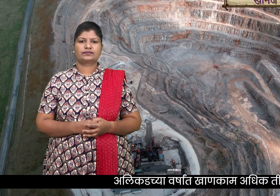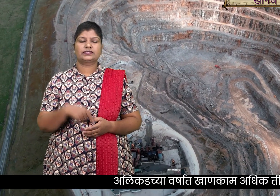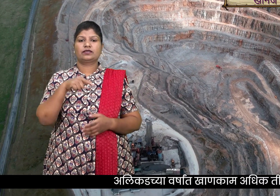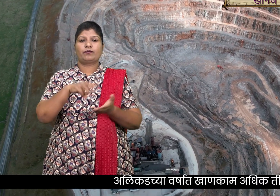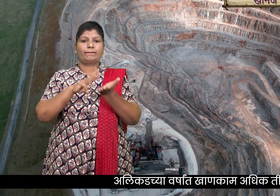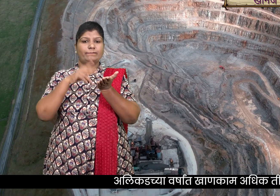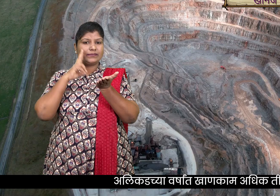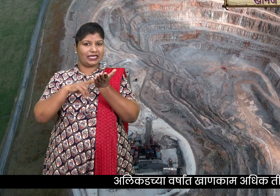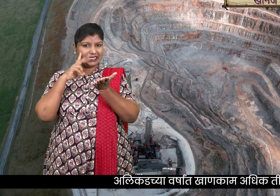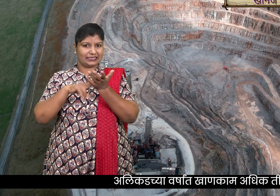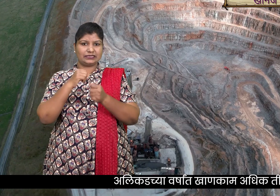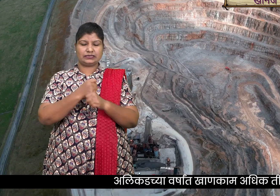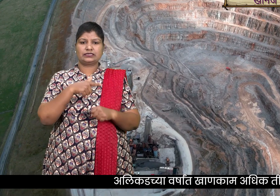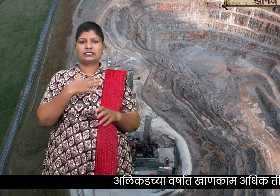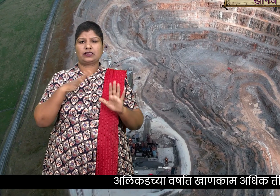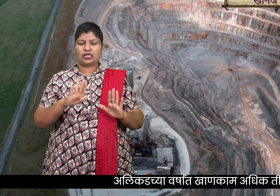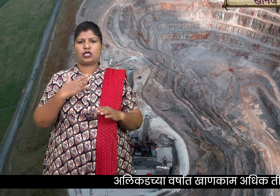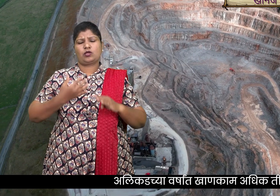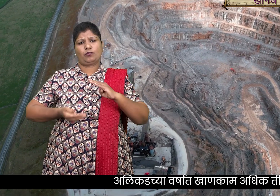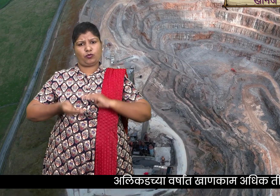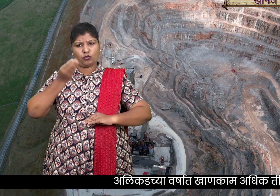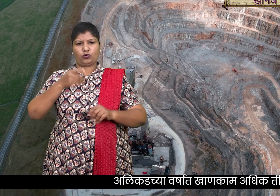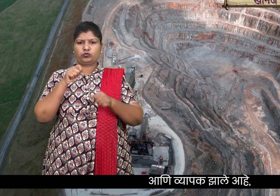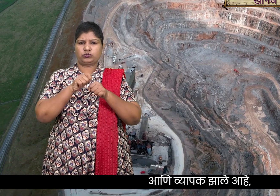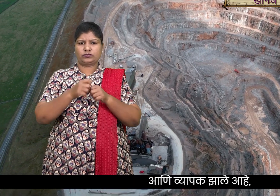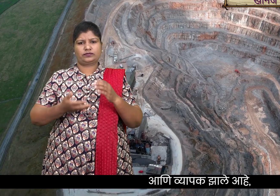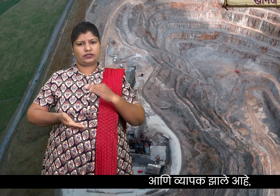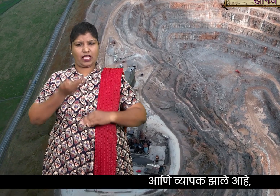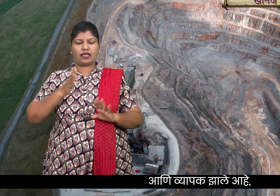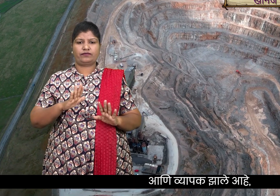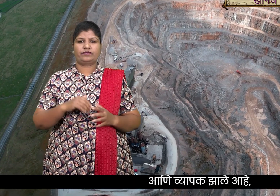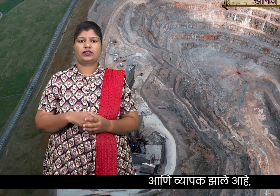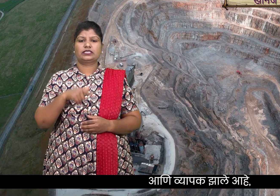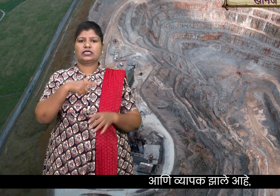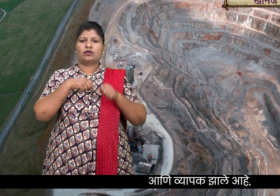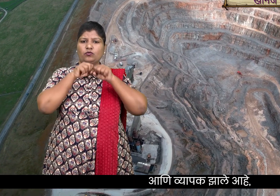अलीकडच्या वर्षात खाणकाम अधिक तीव्र आणि व्यापक झाले आहे,